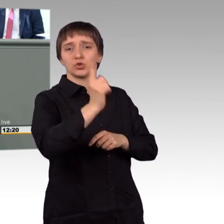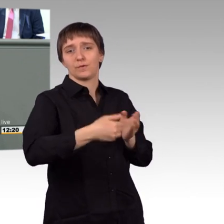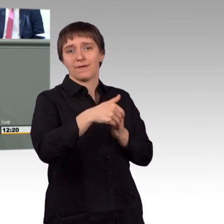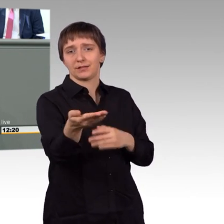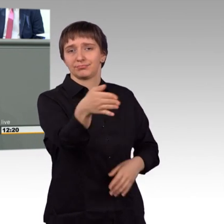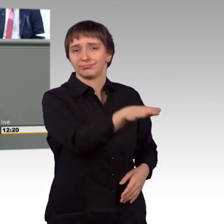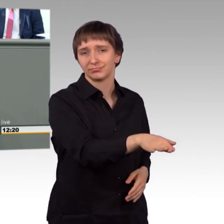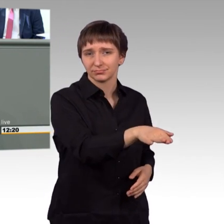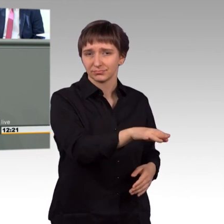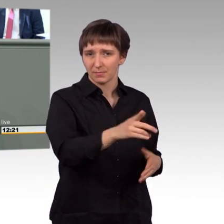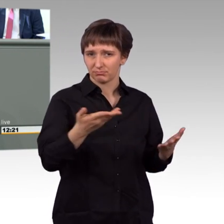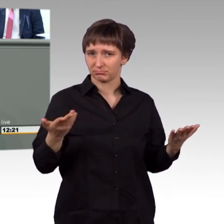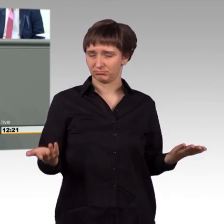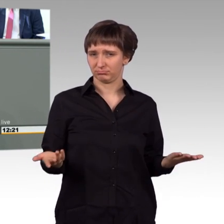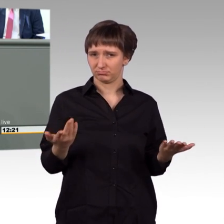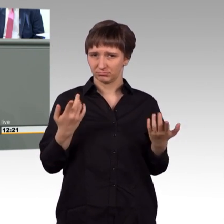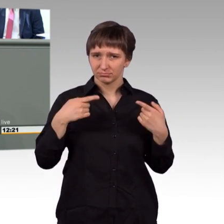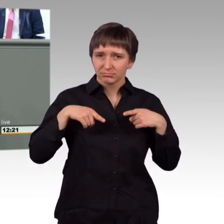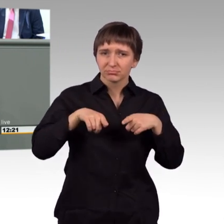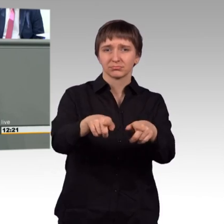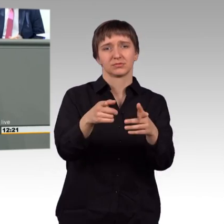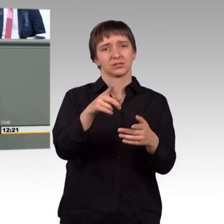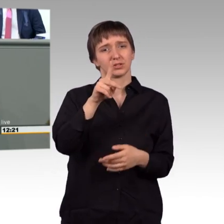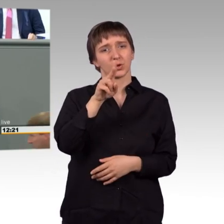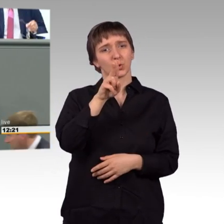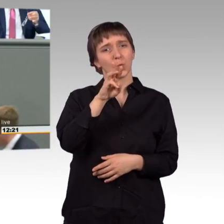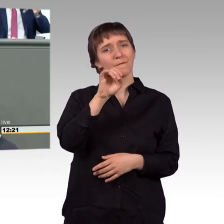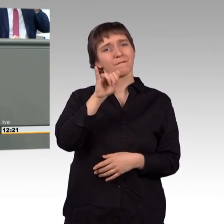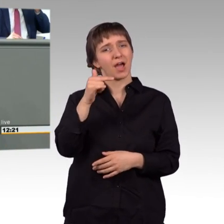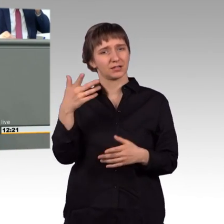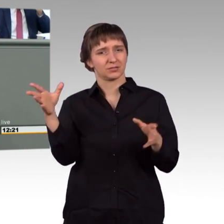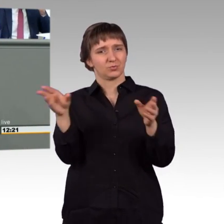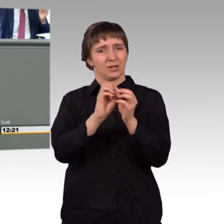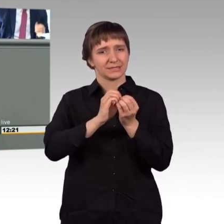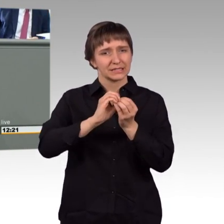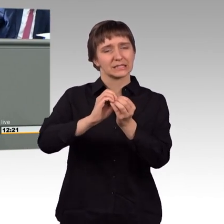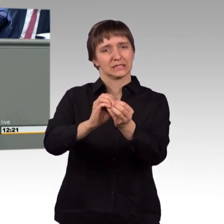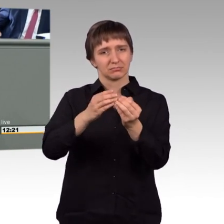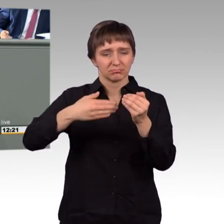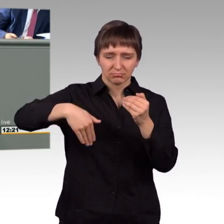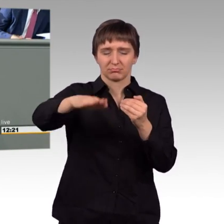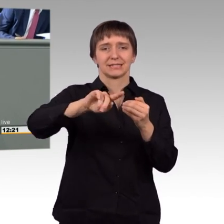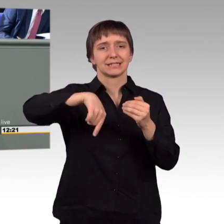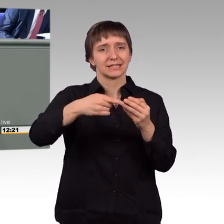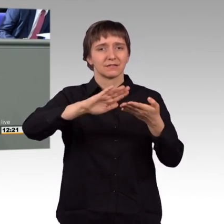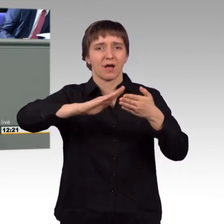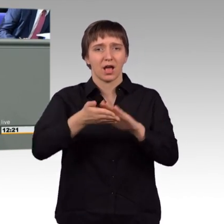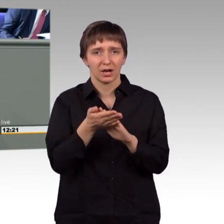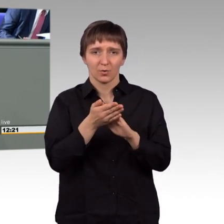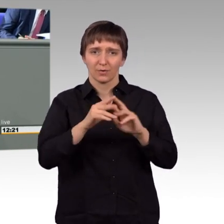Schweden gemeinsam mit Kuwait daran, eine 30-tägige Waffenruhe in nächster Behandlung des Weltsicherheitsrats durchzusetzen. Seien